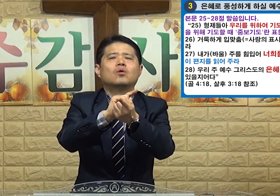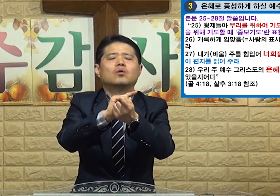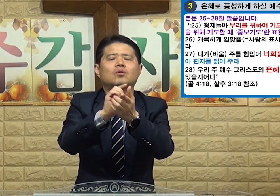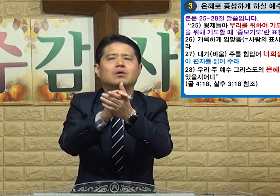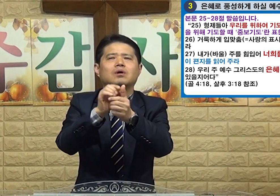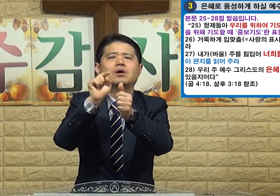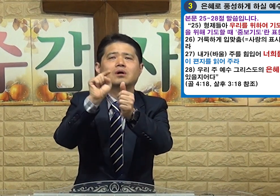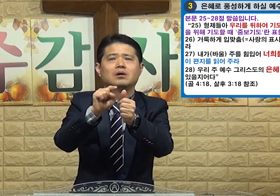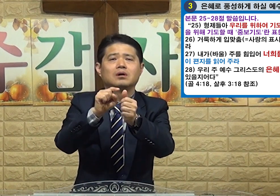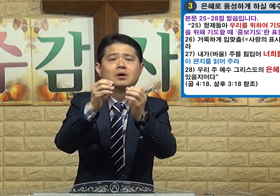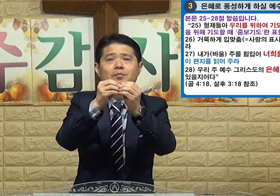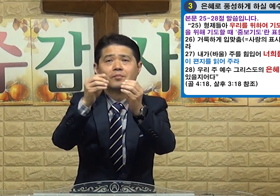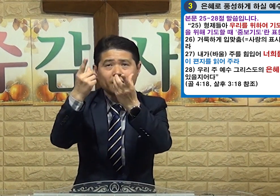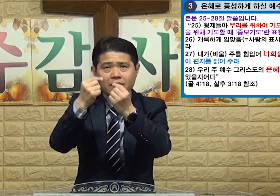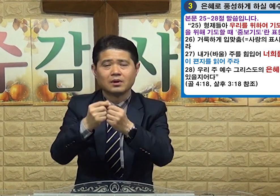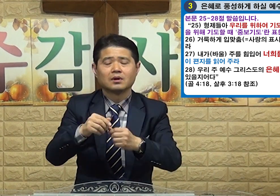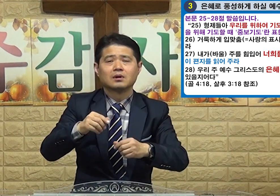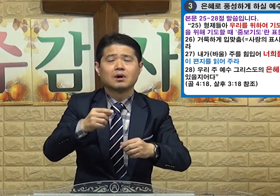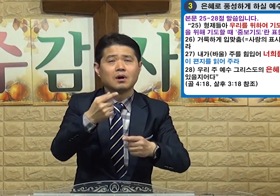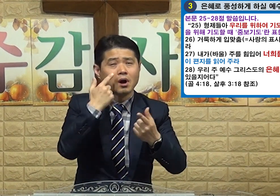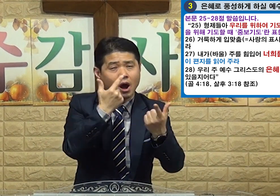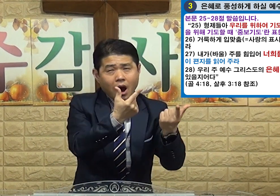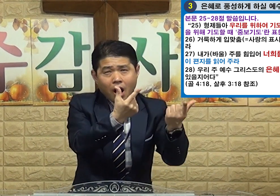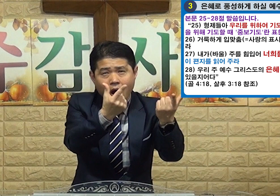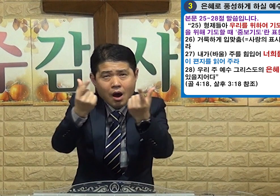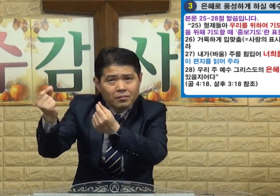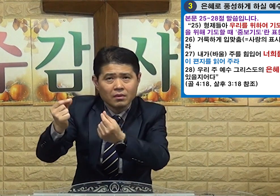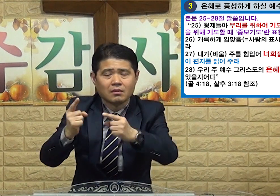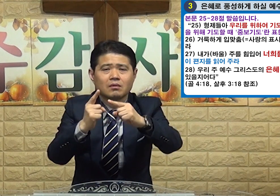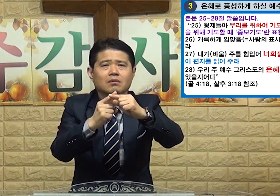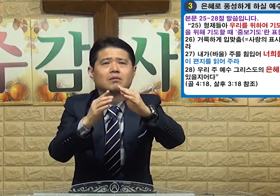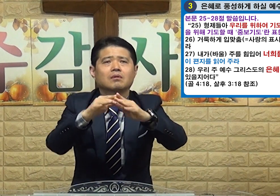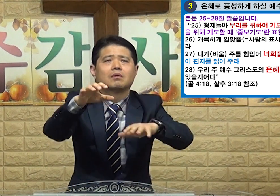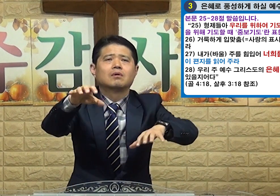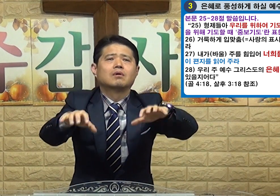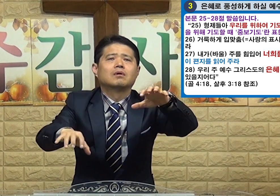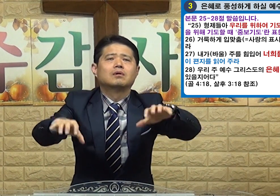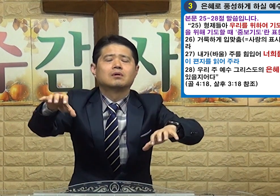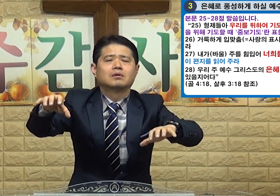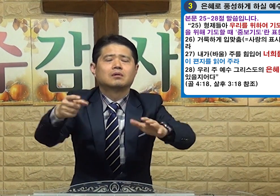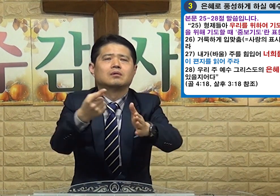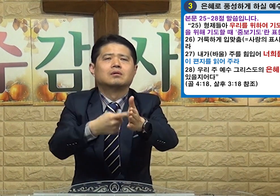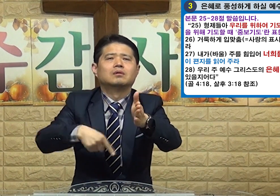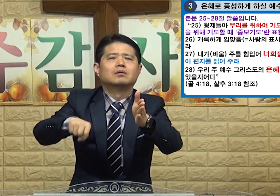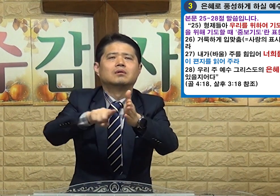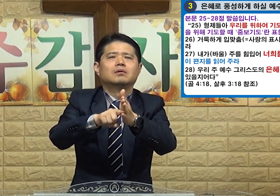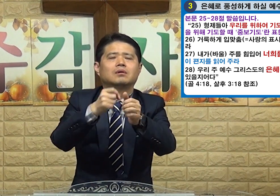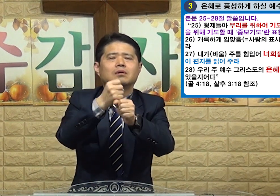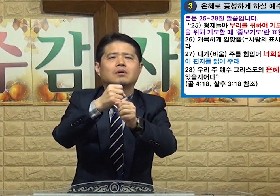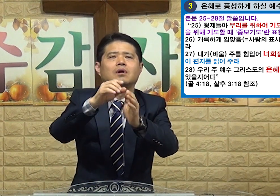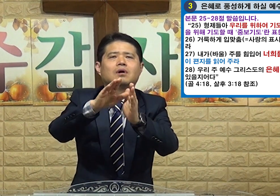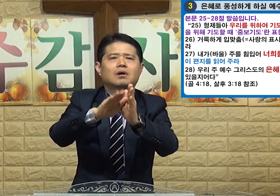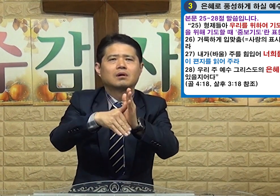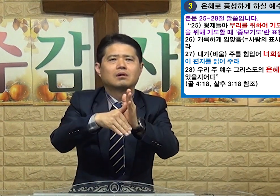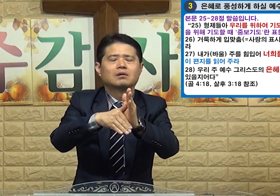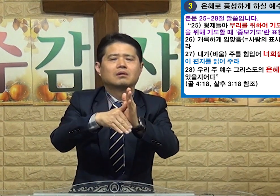서로가 서로를 향해서 중보기도를 했던 것입니다. 함께 교회의 각지에 떨어진 사람들을